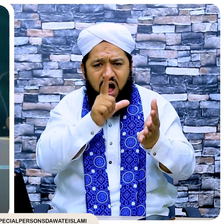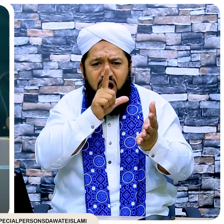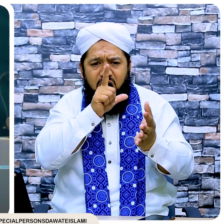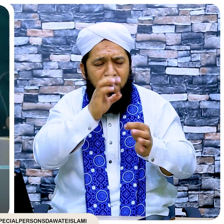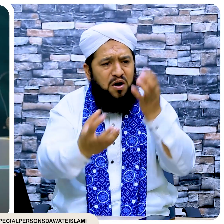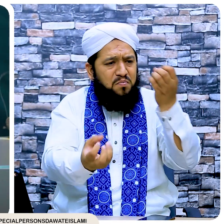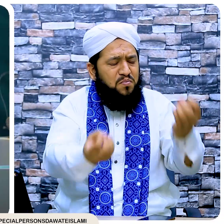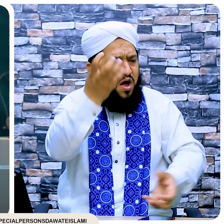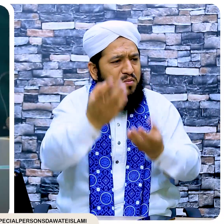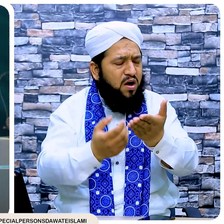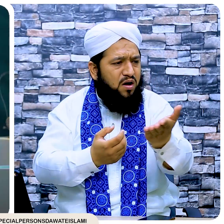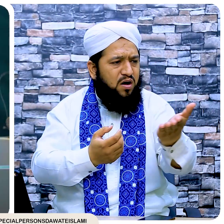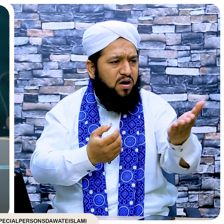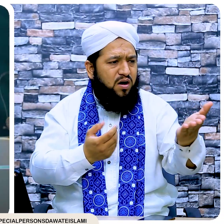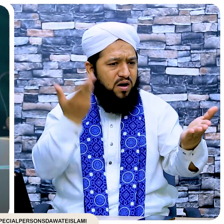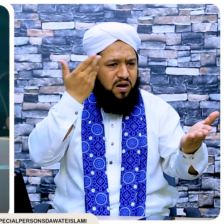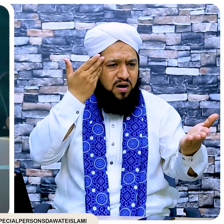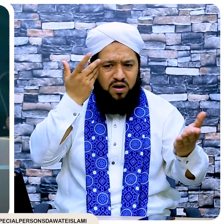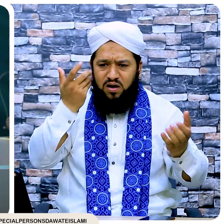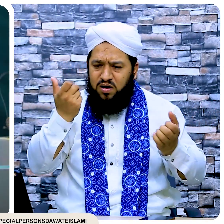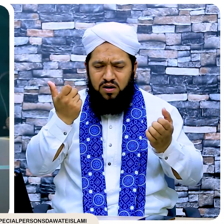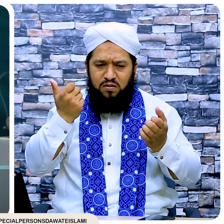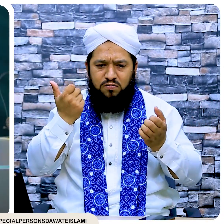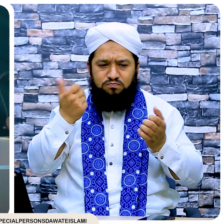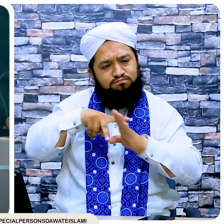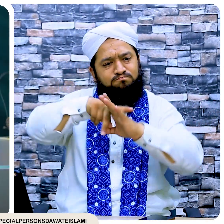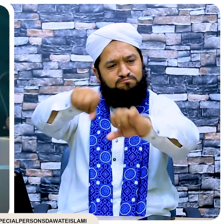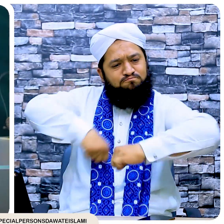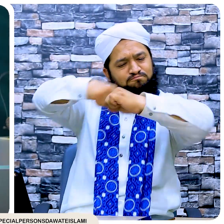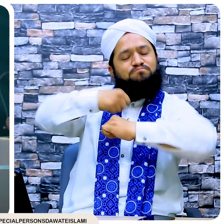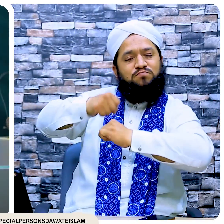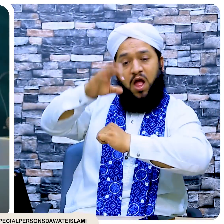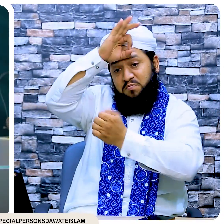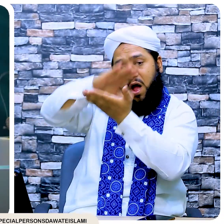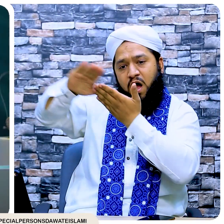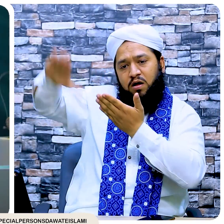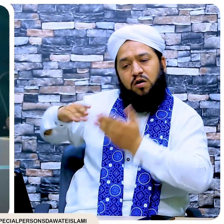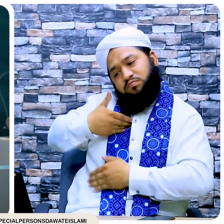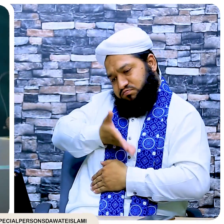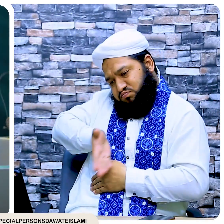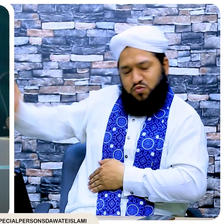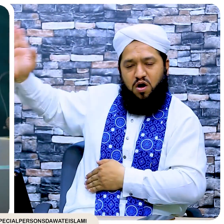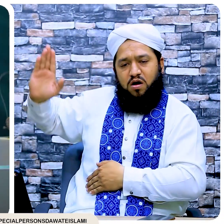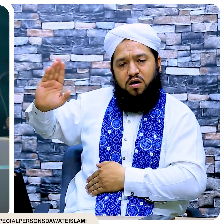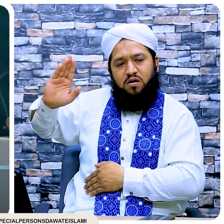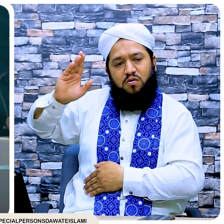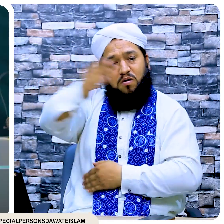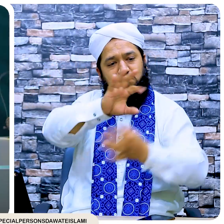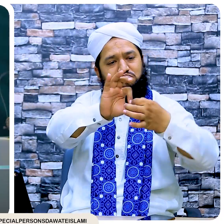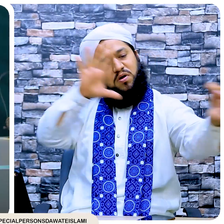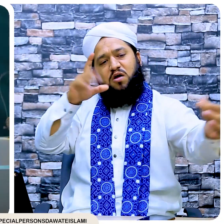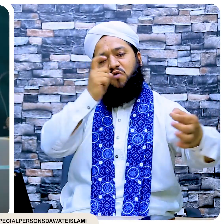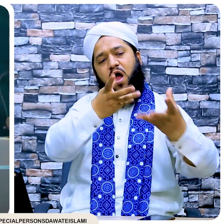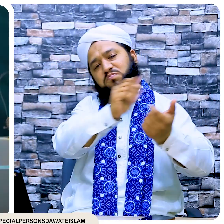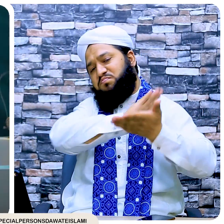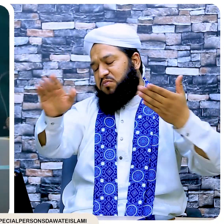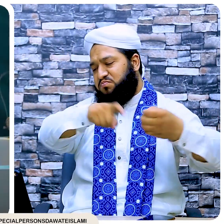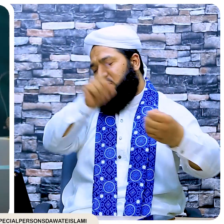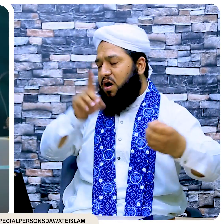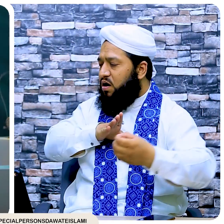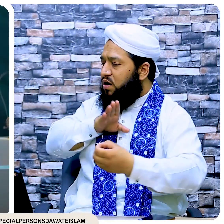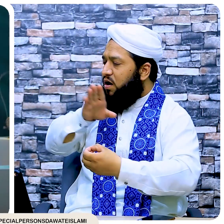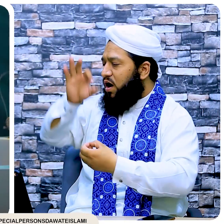شعلے بلند ہو رہے ہیں۔ یہ کہہ کر گھوڑے کو اس نے ایڑی دی اور امام عالی مقام کی خدمت میں حاضر ہو گیا، اور حاضر ہو کر عرض